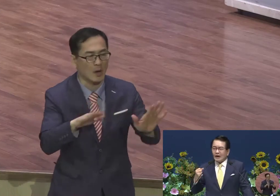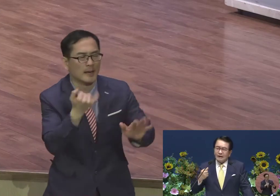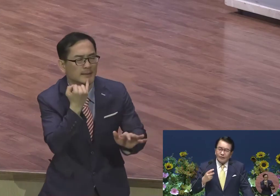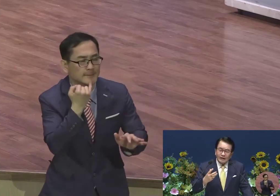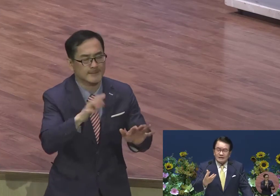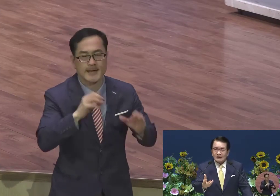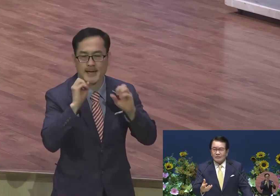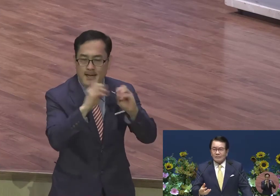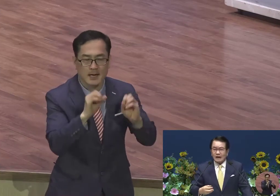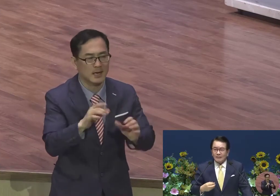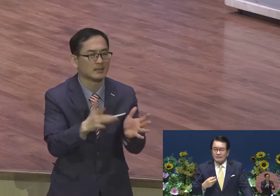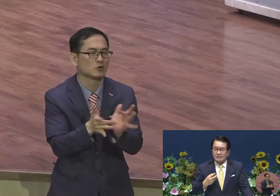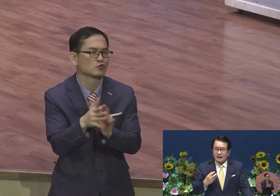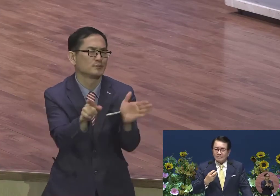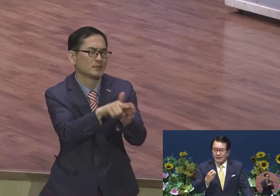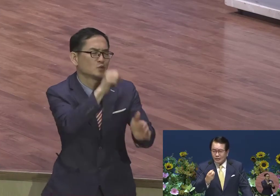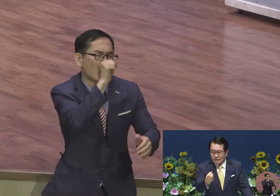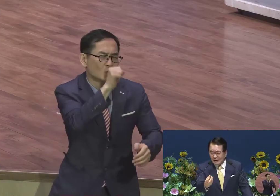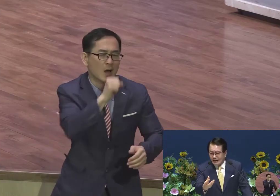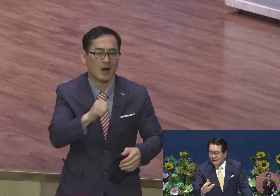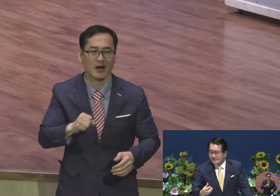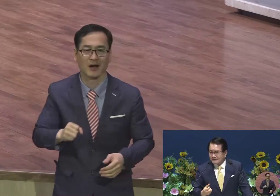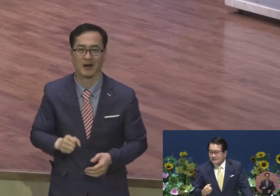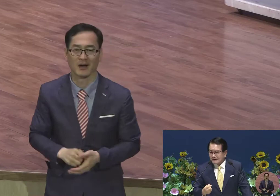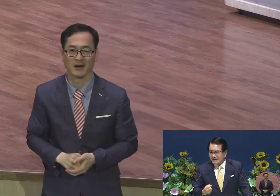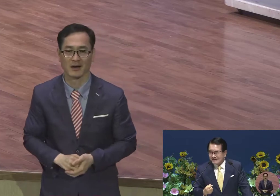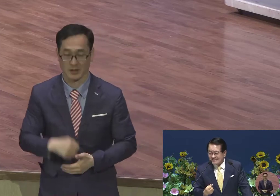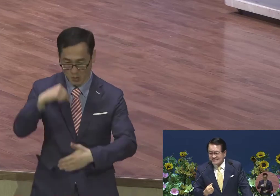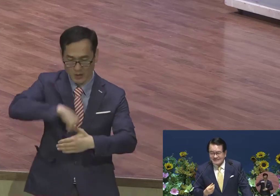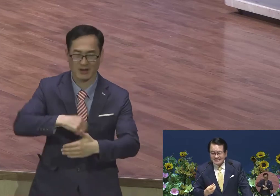너무 행복해 즐거워 말하면서 나는 별로인데